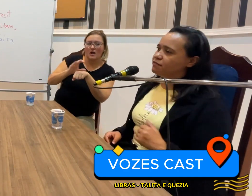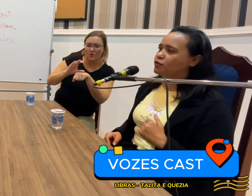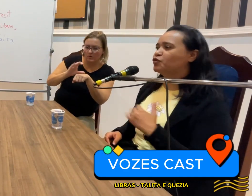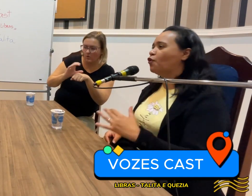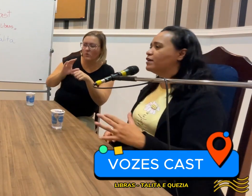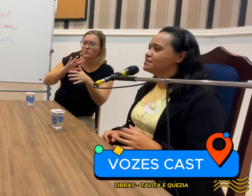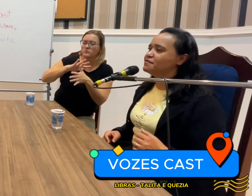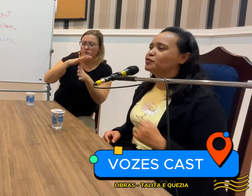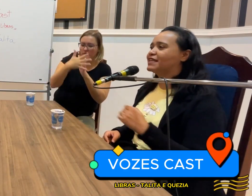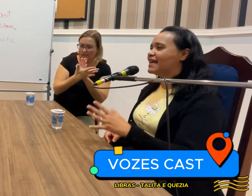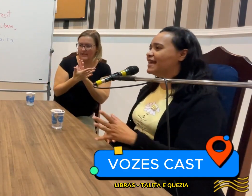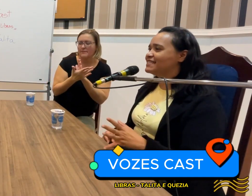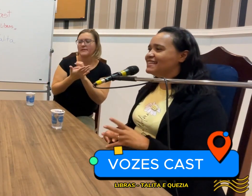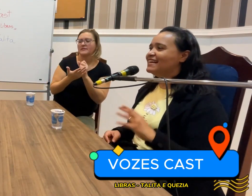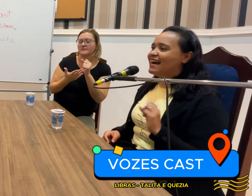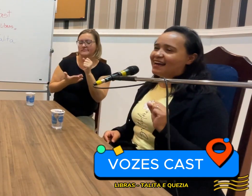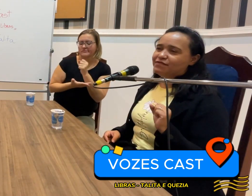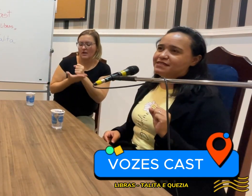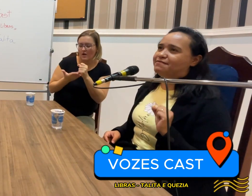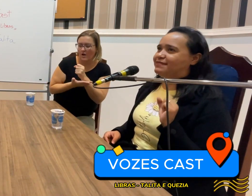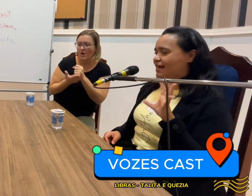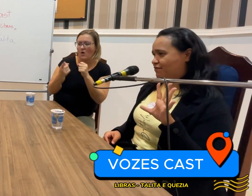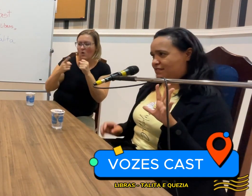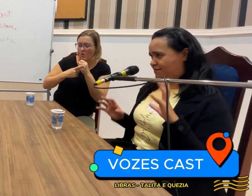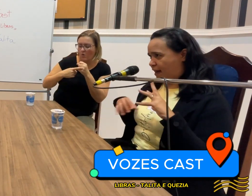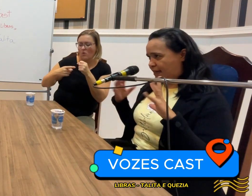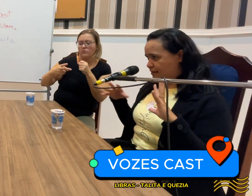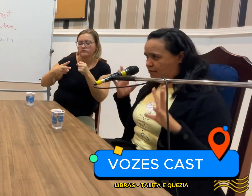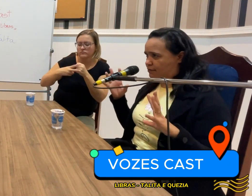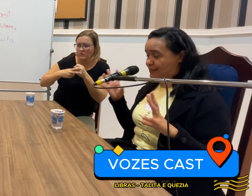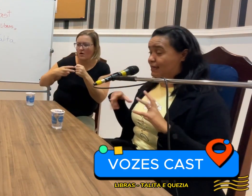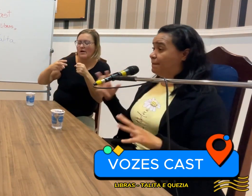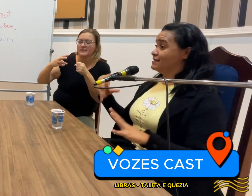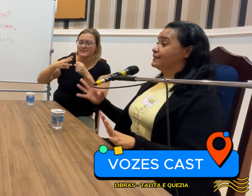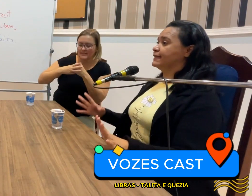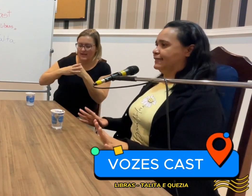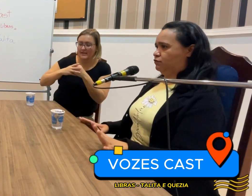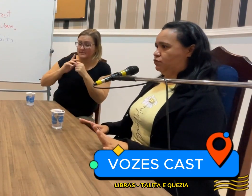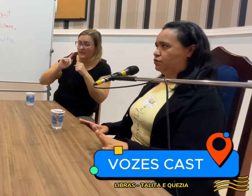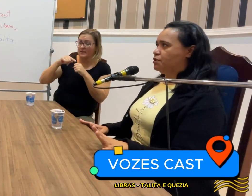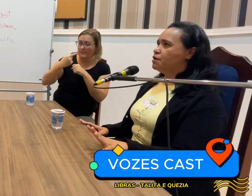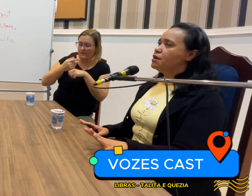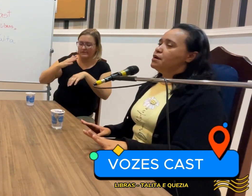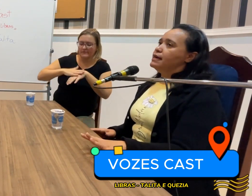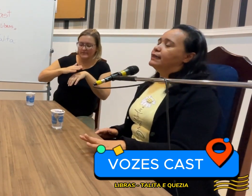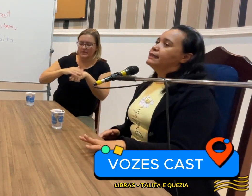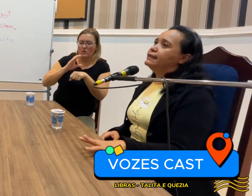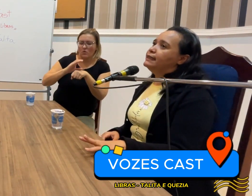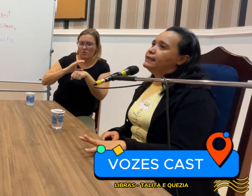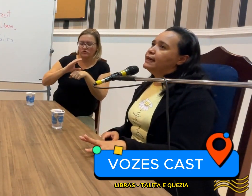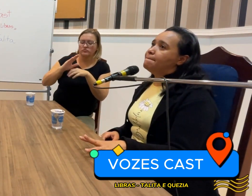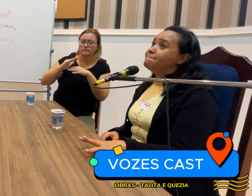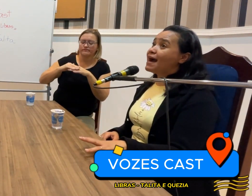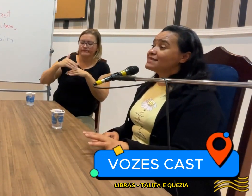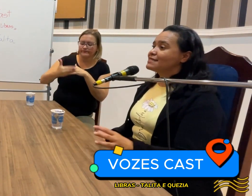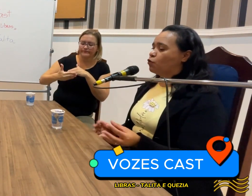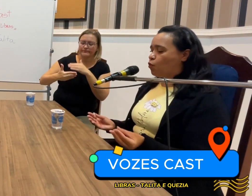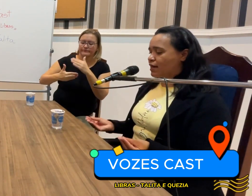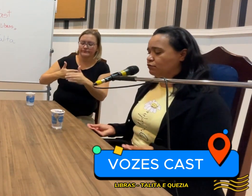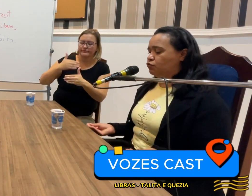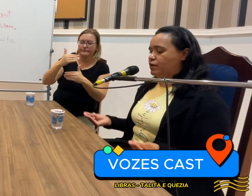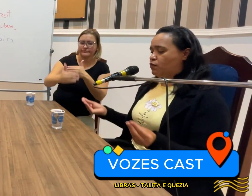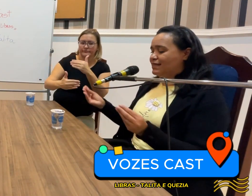1, nível 2, nível 3, aí você vai se capacitando. Sim.